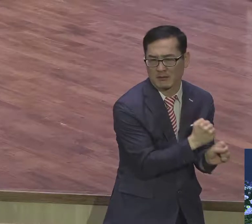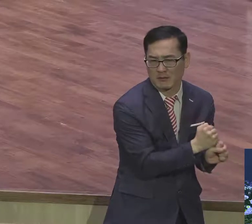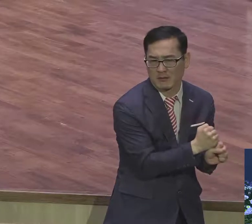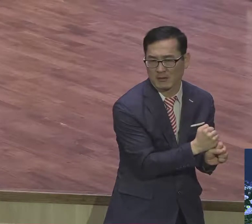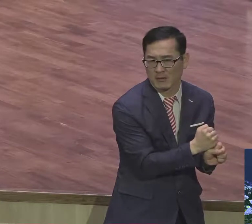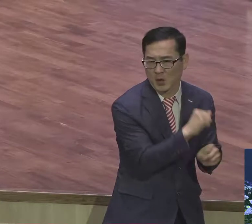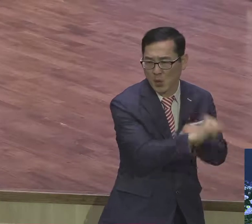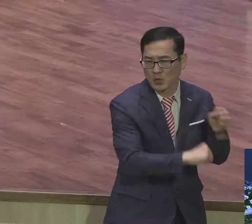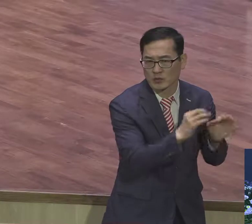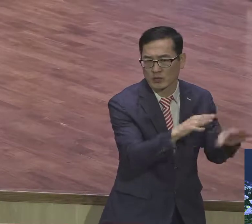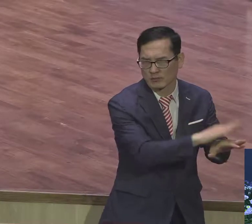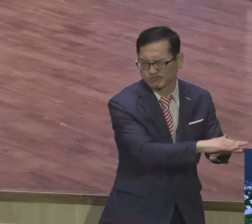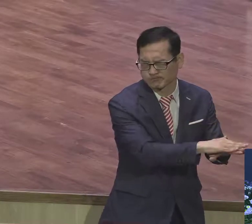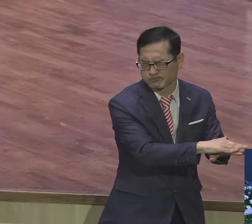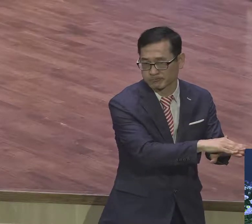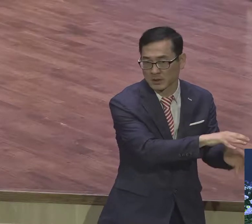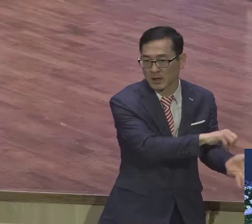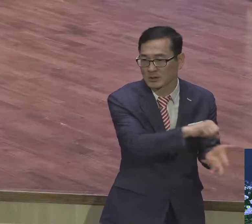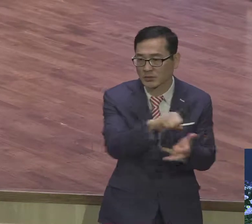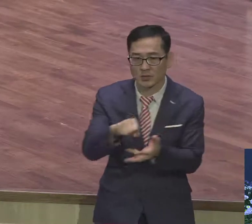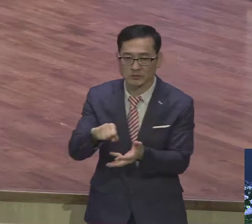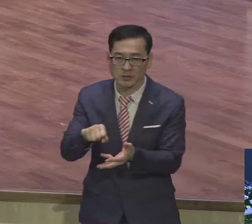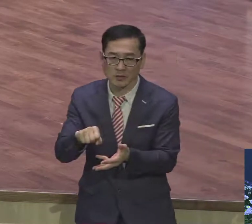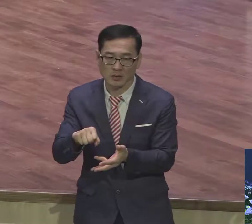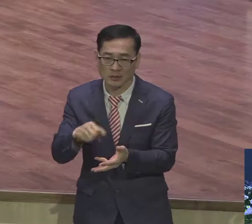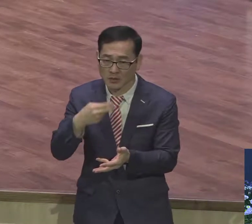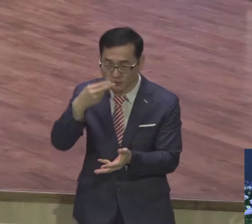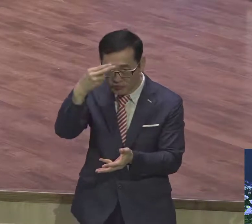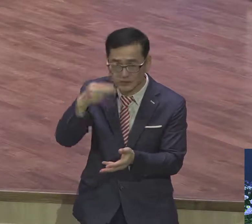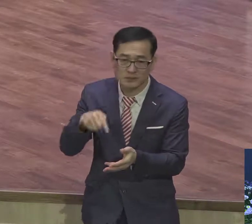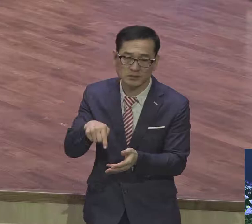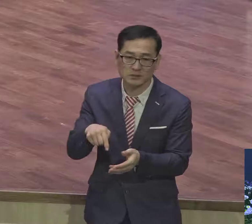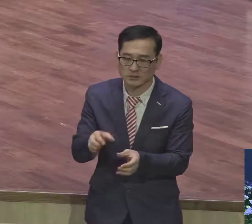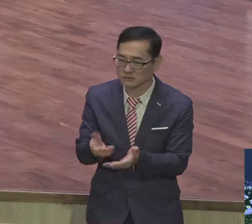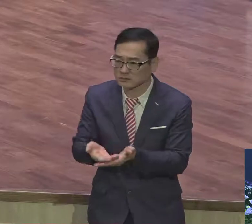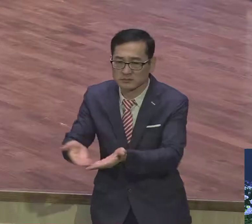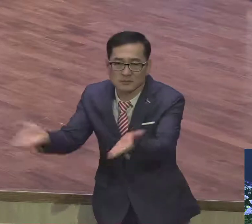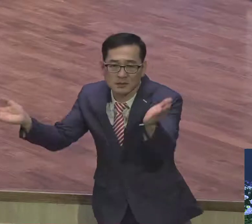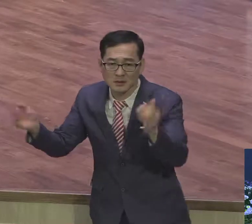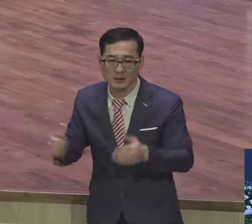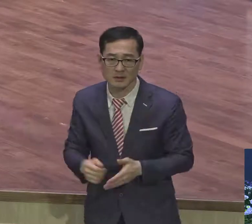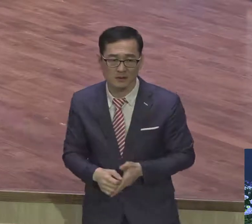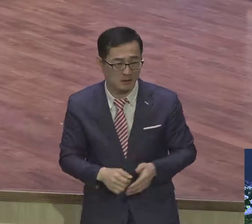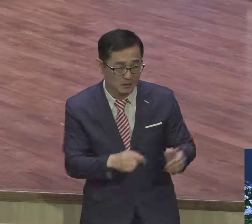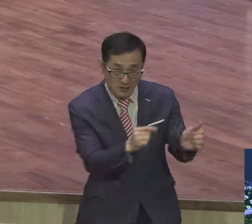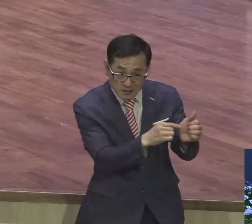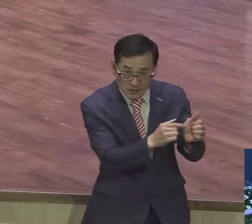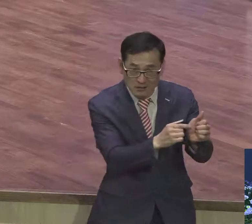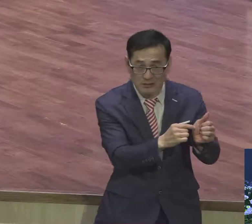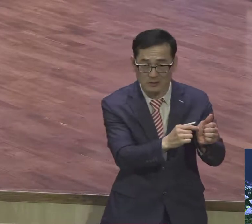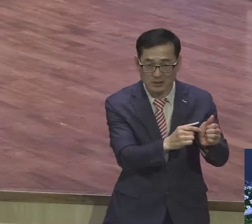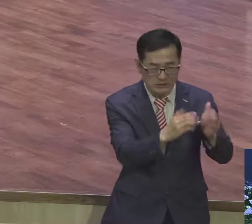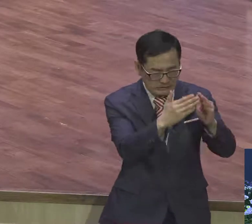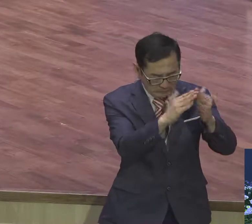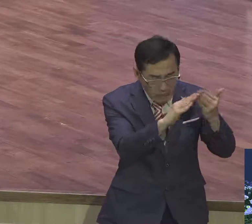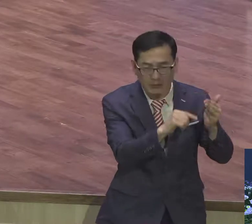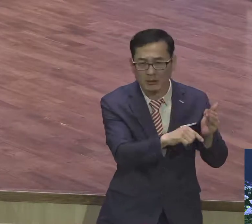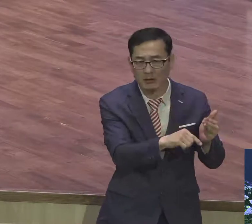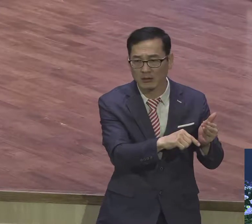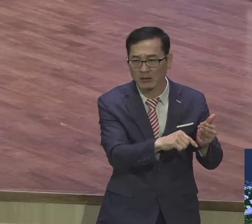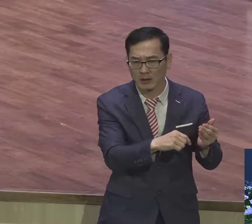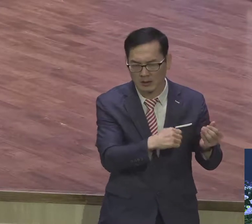가보니 집 가보니 그 초 힘들어 어렵게 살대요 저 안양어대 조그만한 아파트인데 거기서 그걸